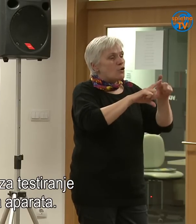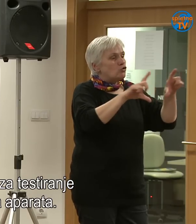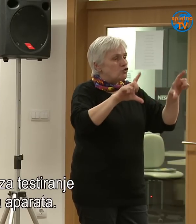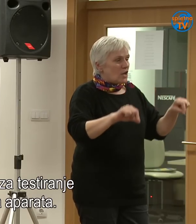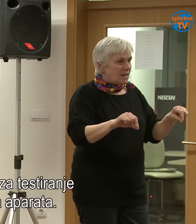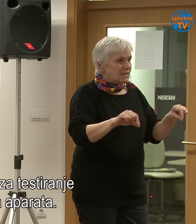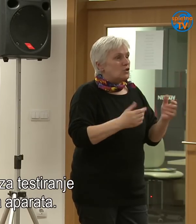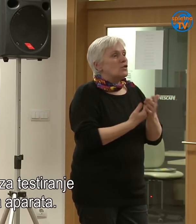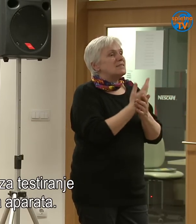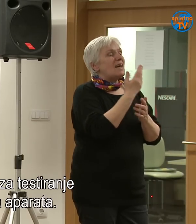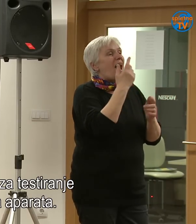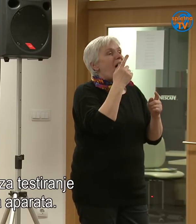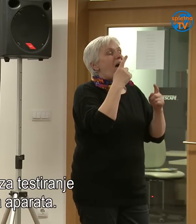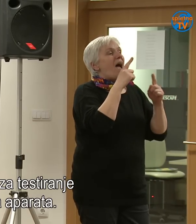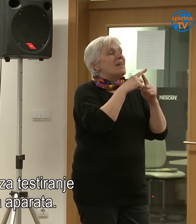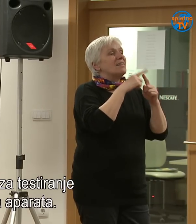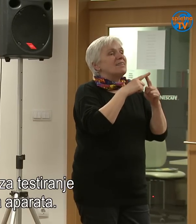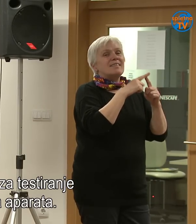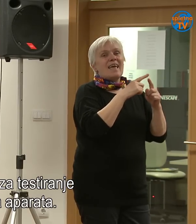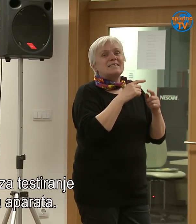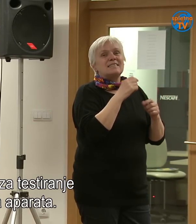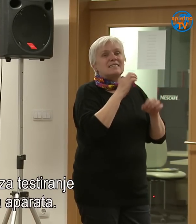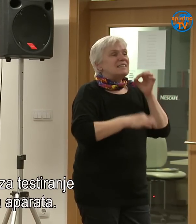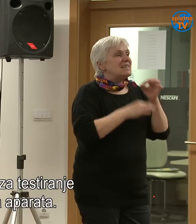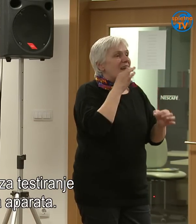za testiranje slušnega aparata.